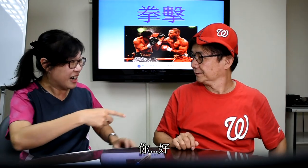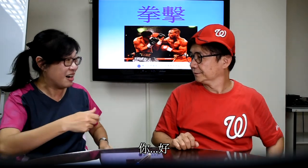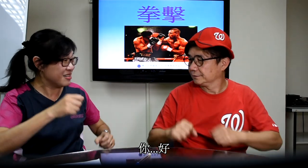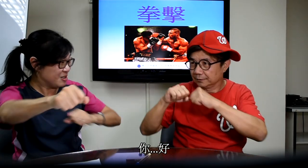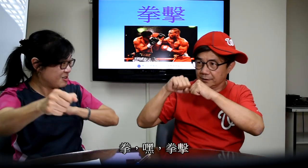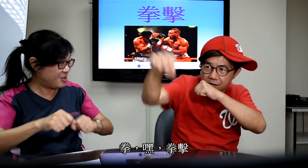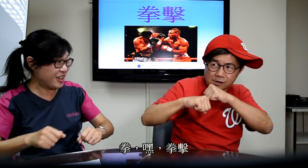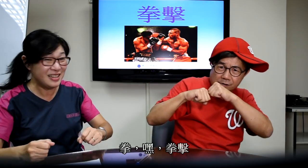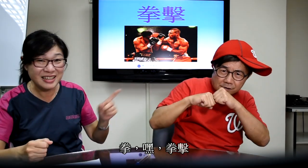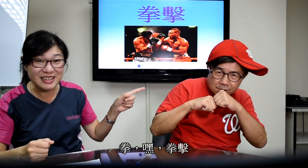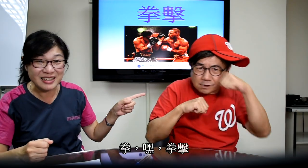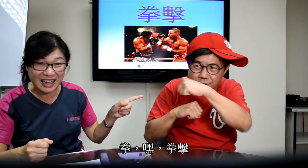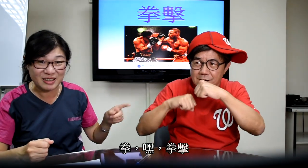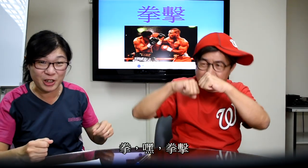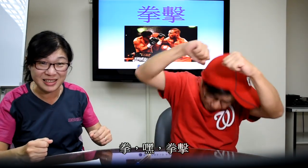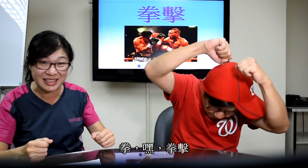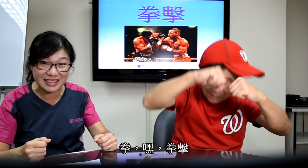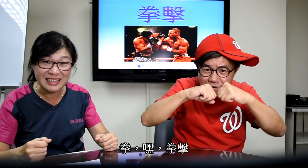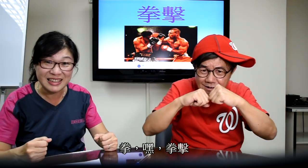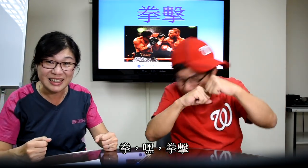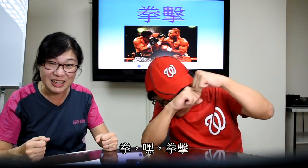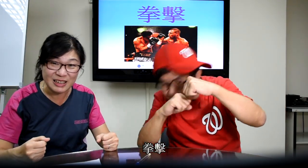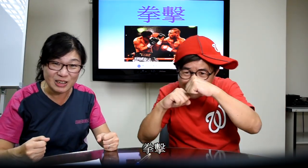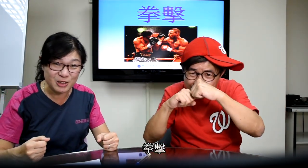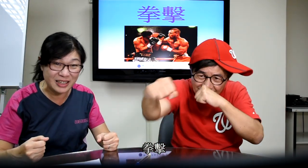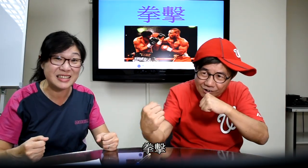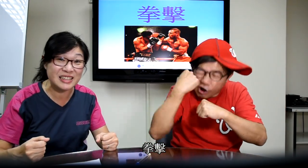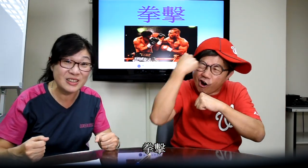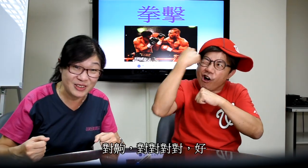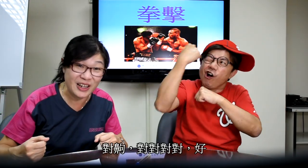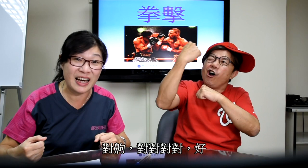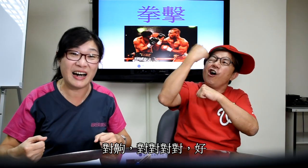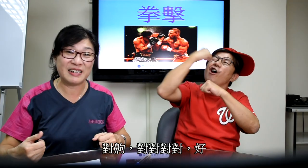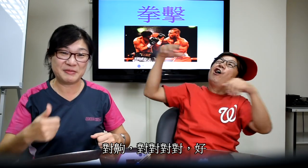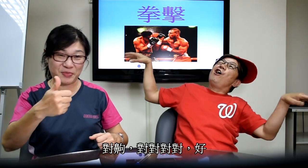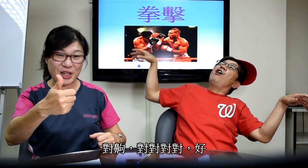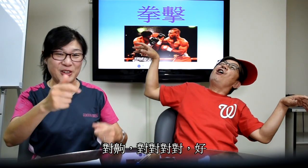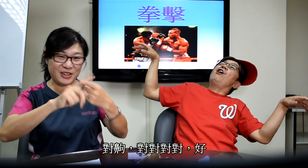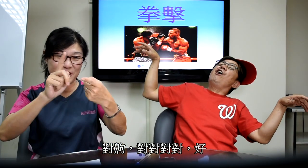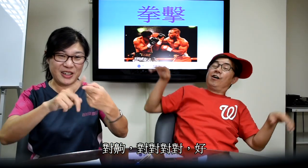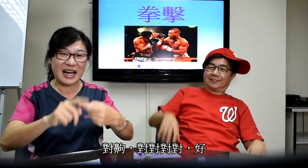好，拳，哎，拳击，拳击，对哈、哦，对对对对，